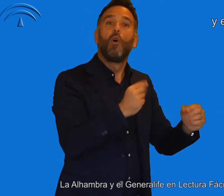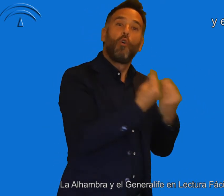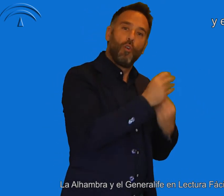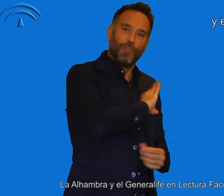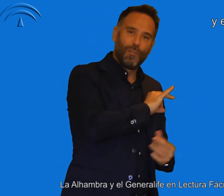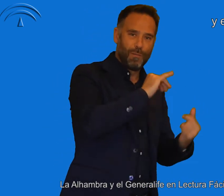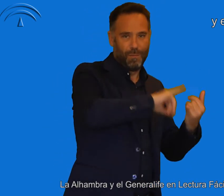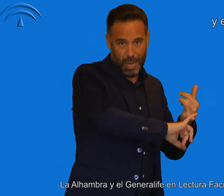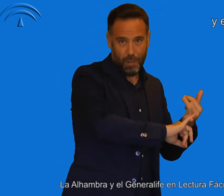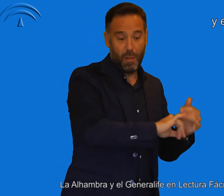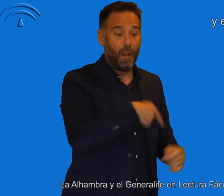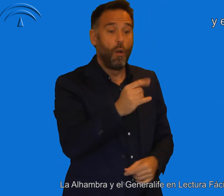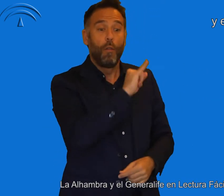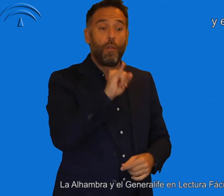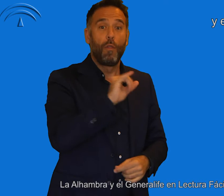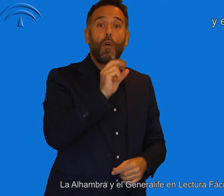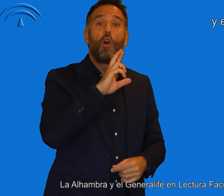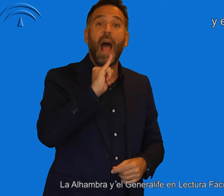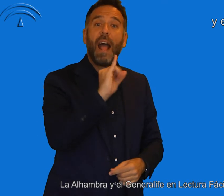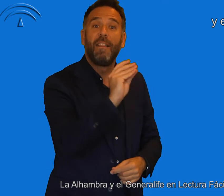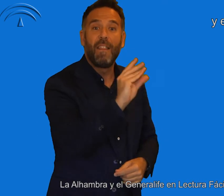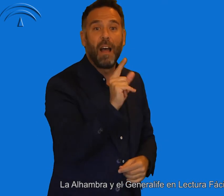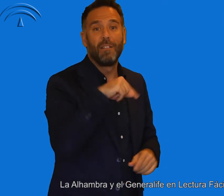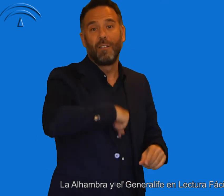Zoraida quedó desconsolada en la torre.